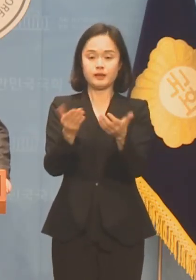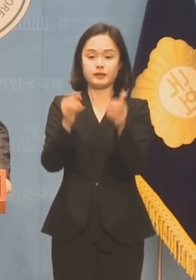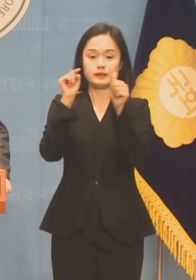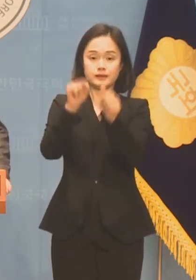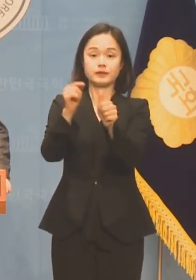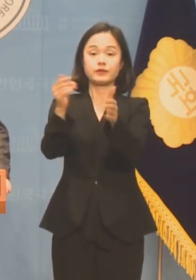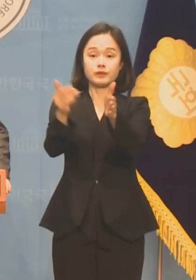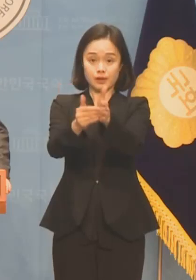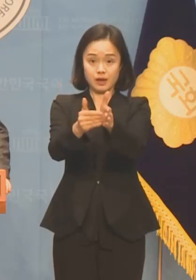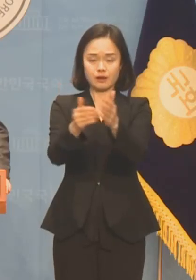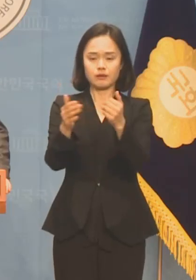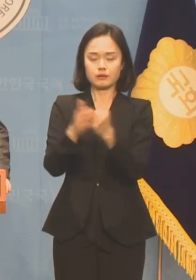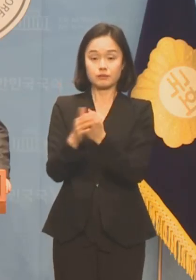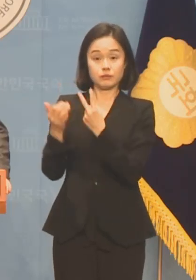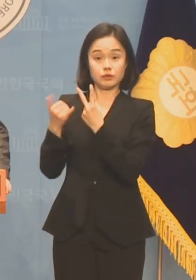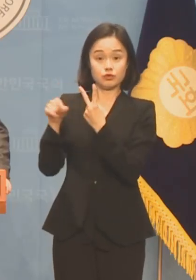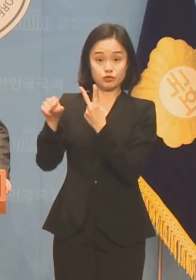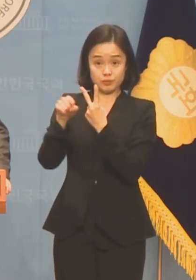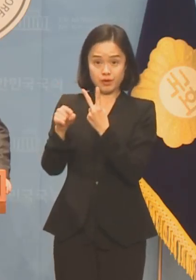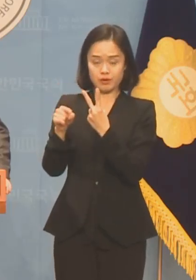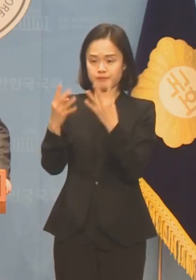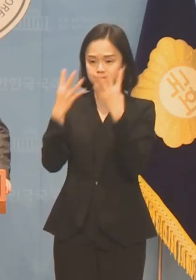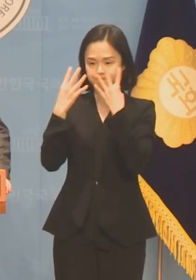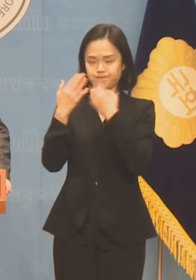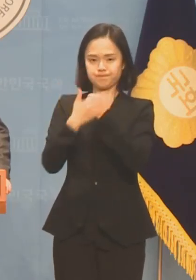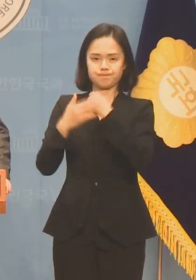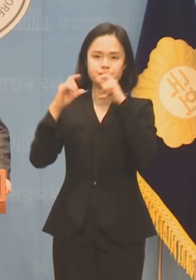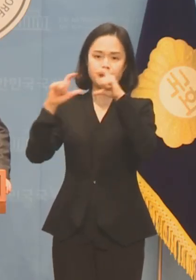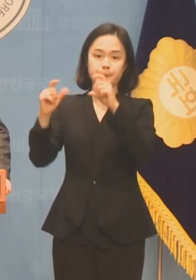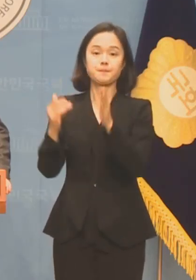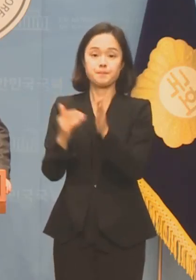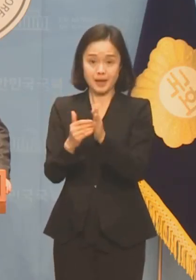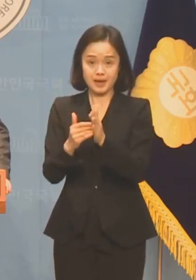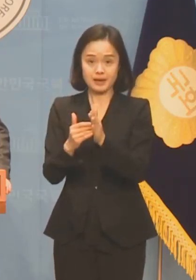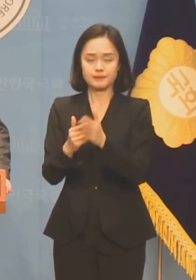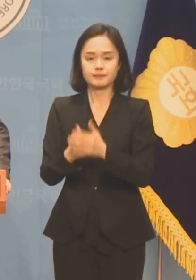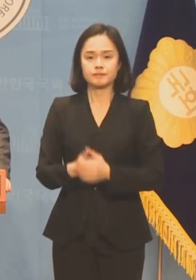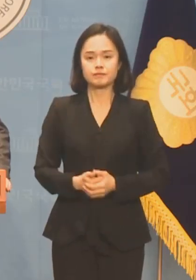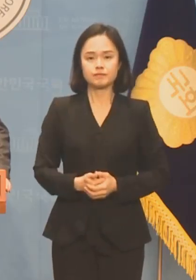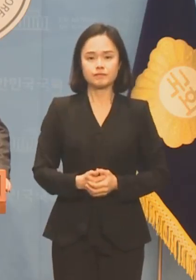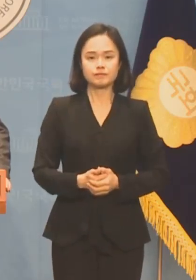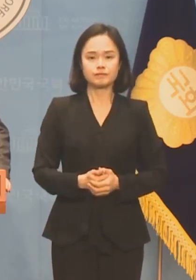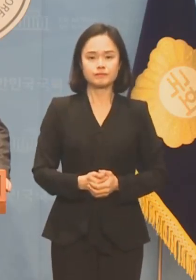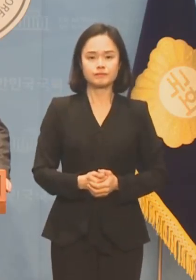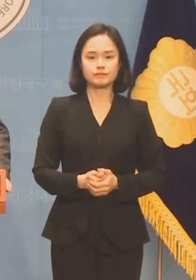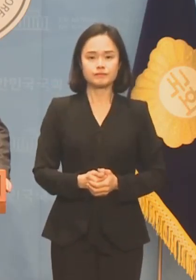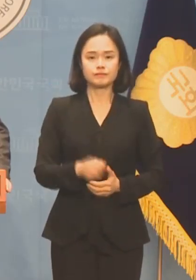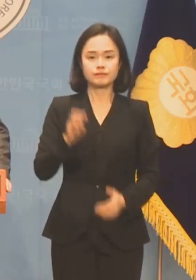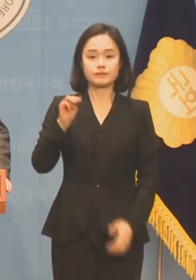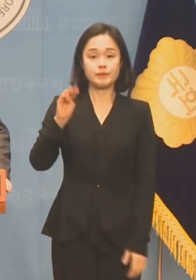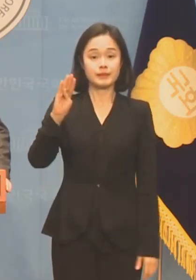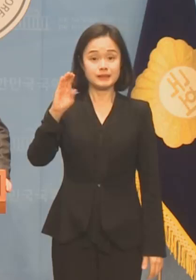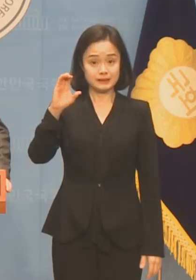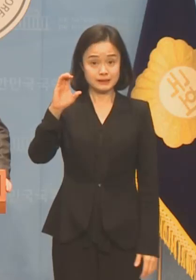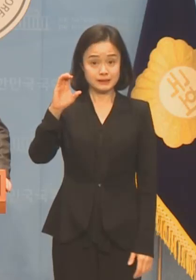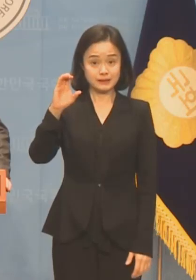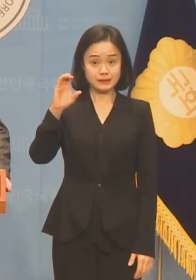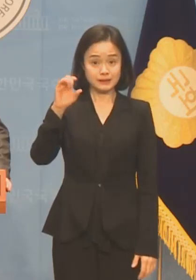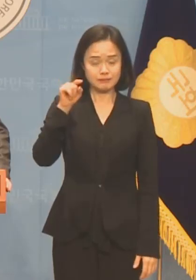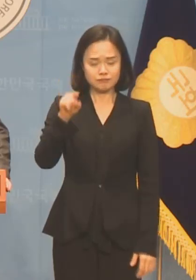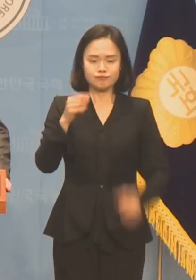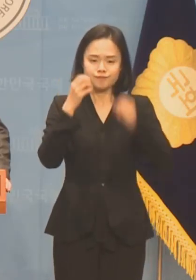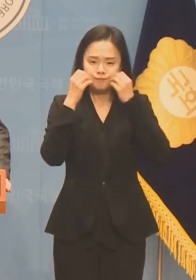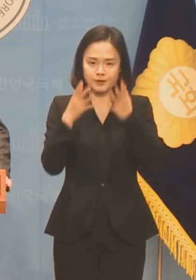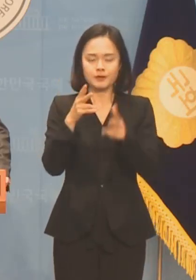조직은 하나는 방송이 이제 사양산업이 되니까 MBC의 새로운 영역을 개척해보자 해가지고